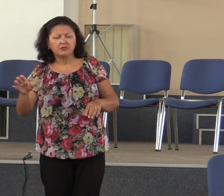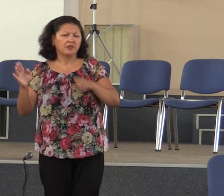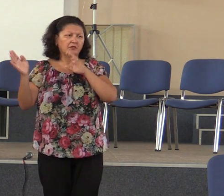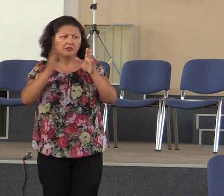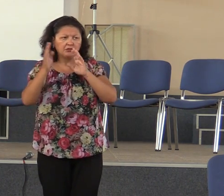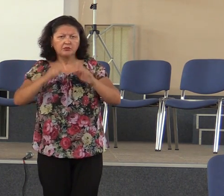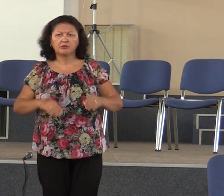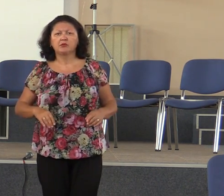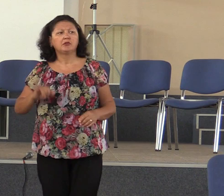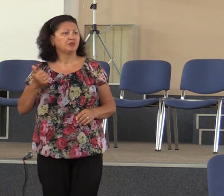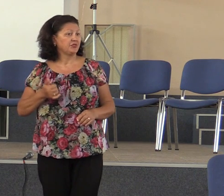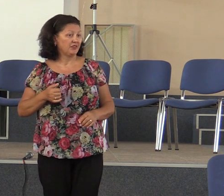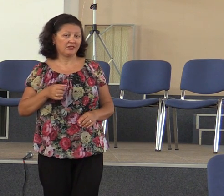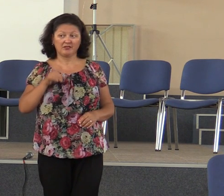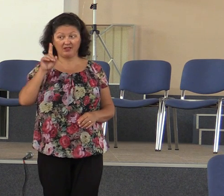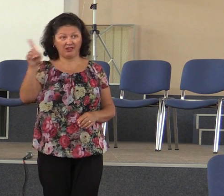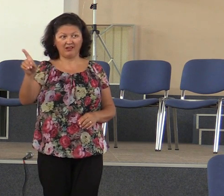de el nu s-a atins.